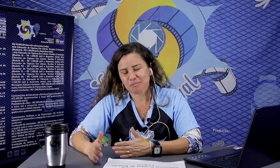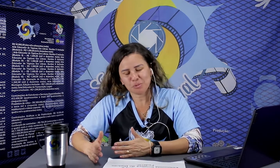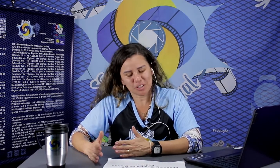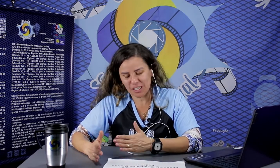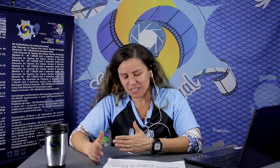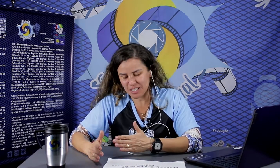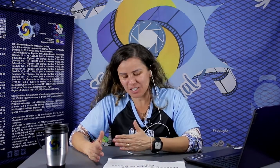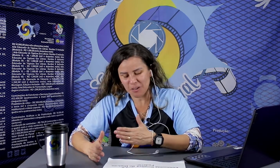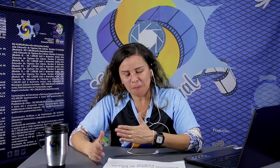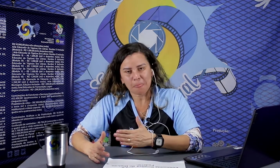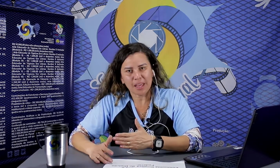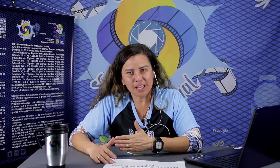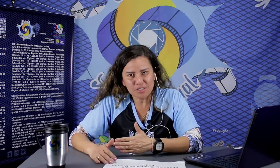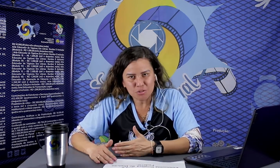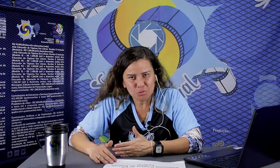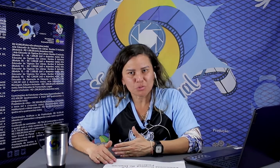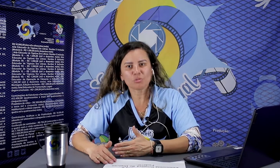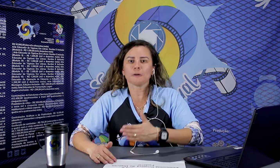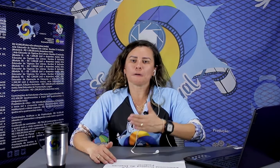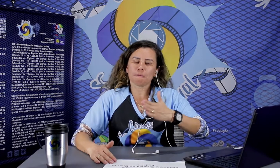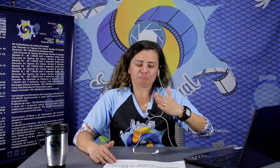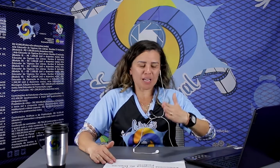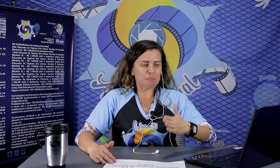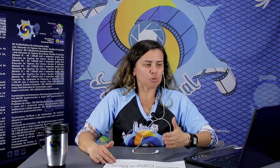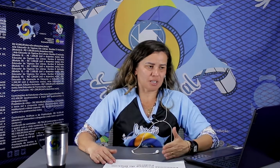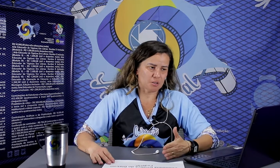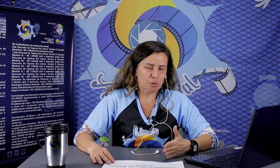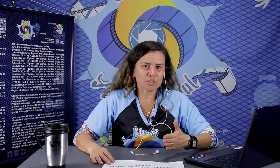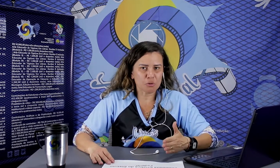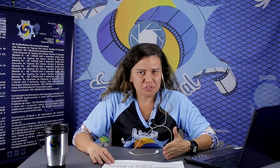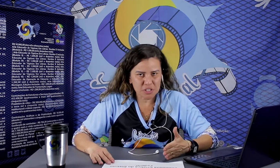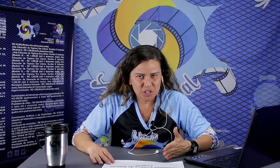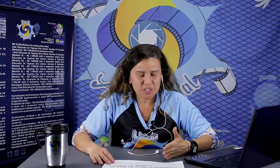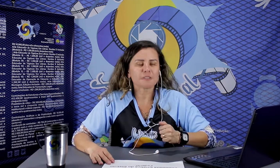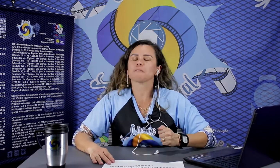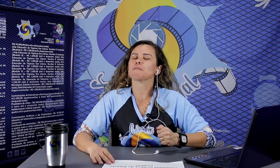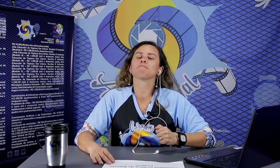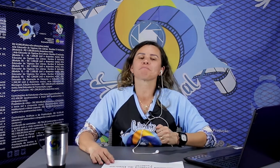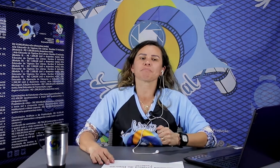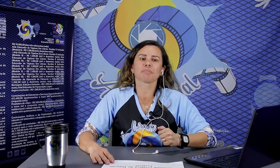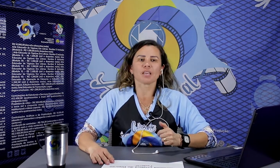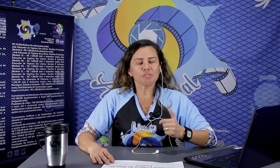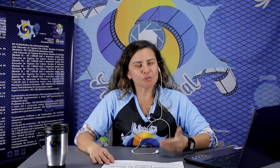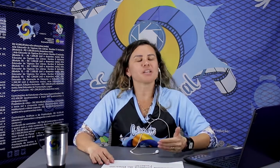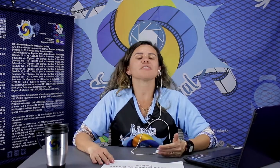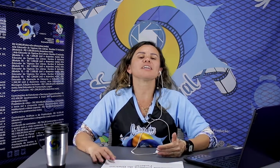muito interessante, ele surdo, a moça, a esposa, ouvinte, e foi o que ele fez.